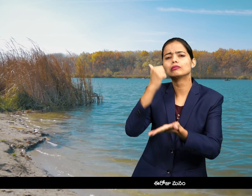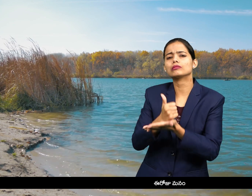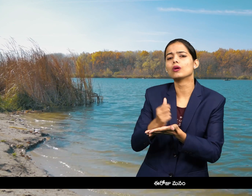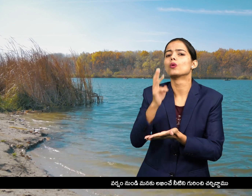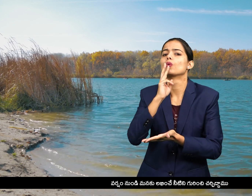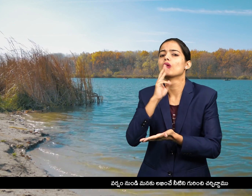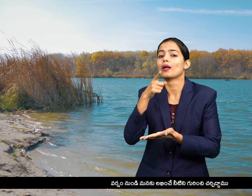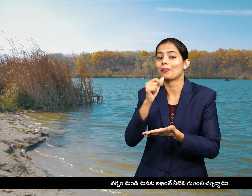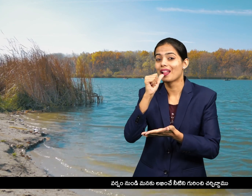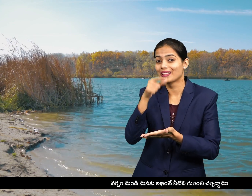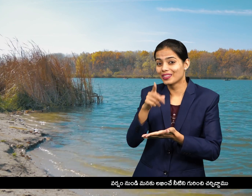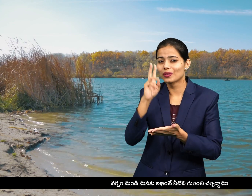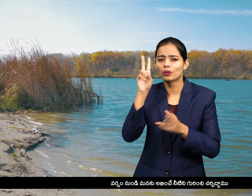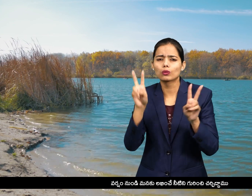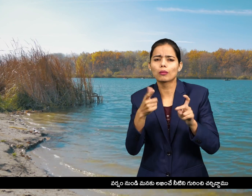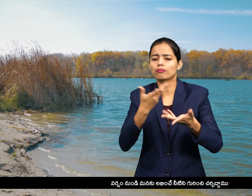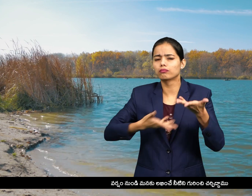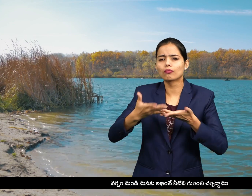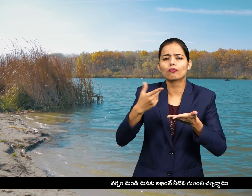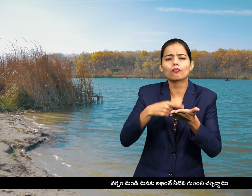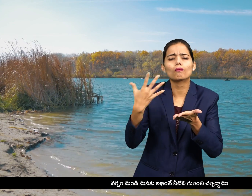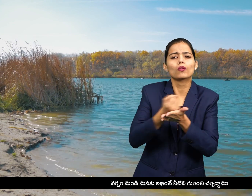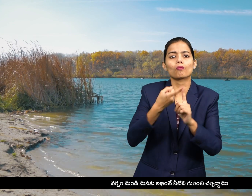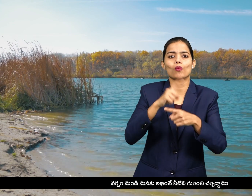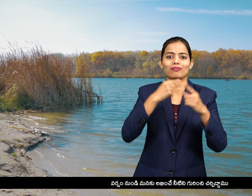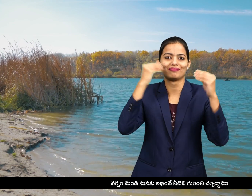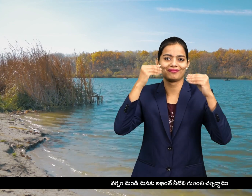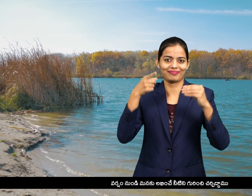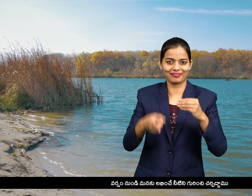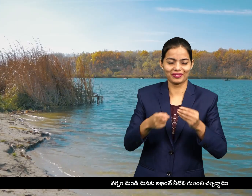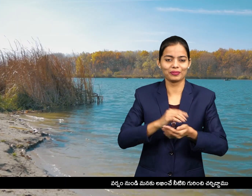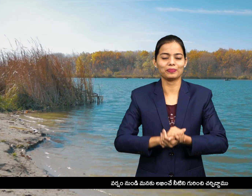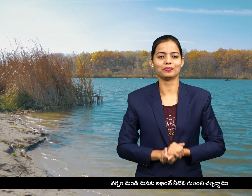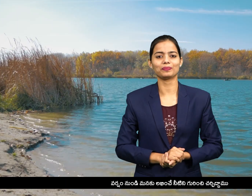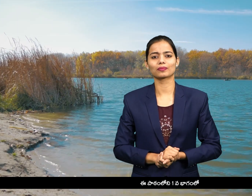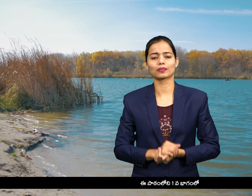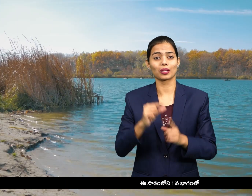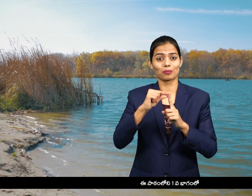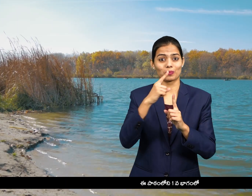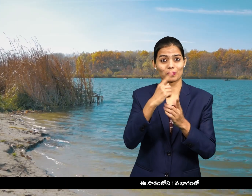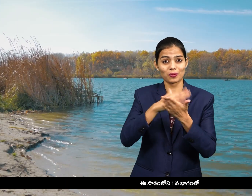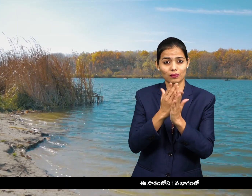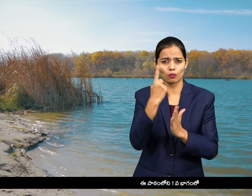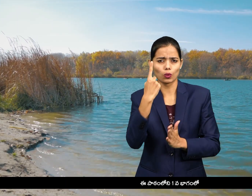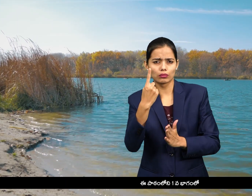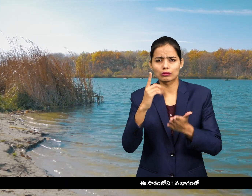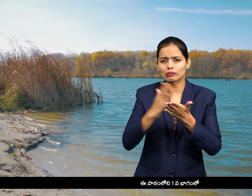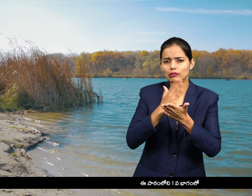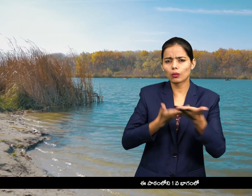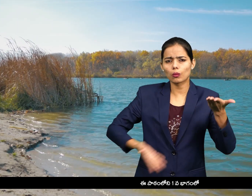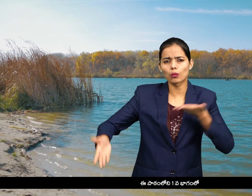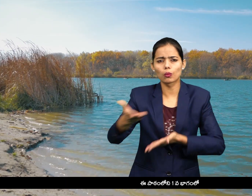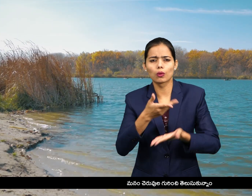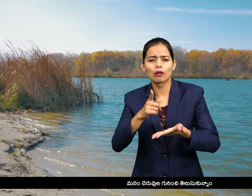ఈరోజు మనం వర్షం నుండి మనకు లభించే నీటిని గురించి చర్చిద్దాం. ఈ పాఠంలోని